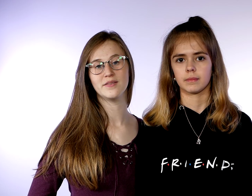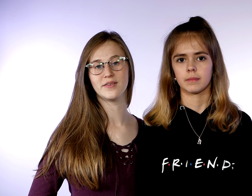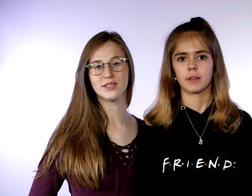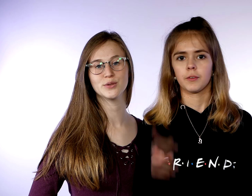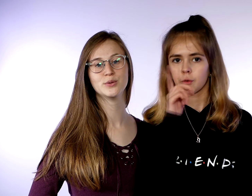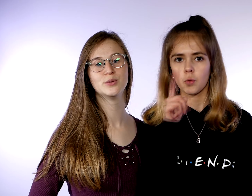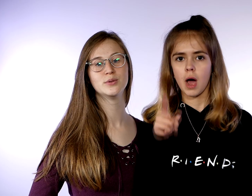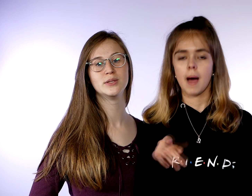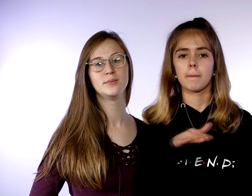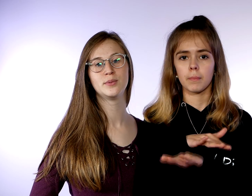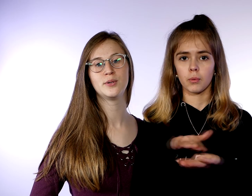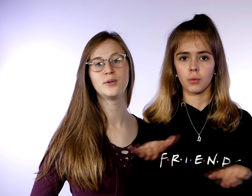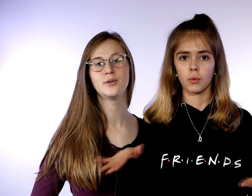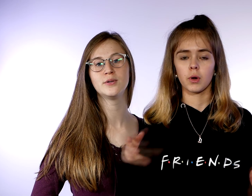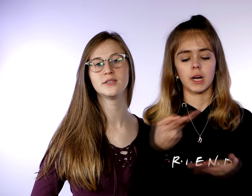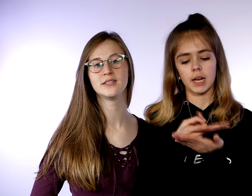Wenn du am Boden